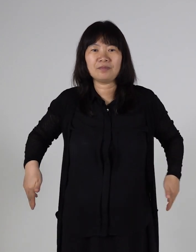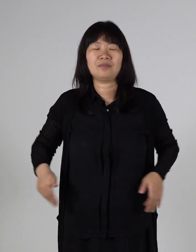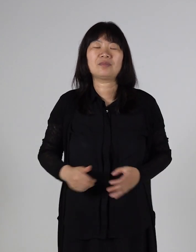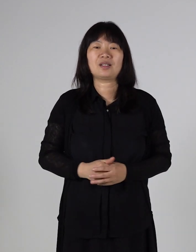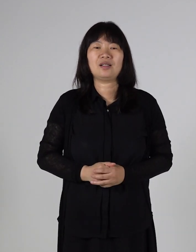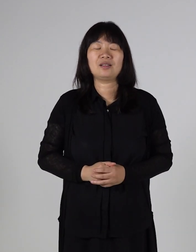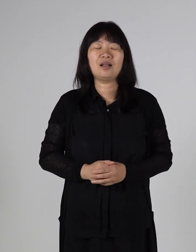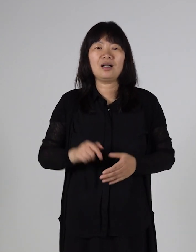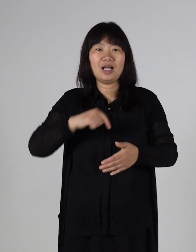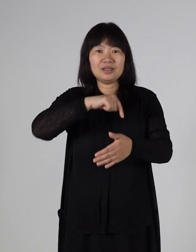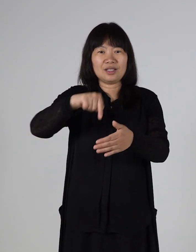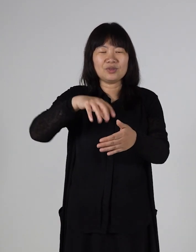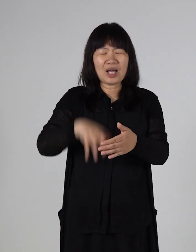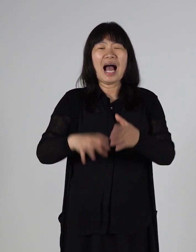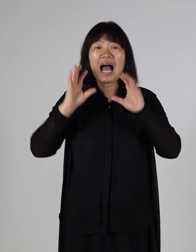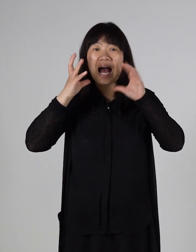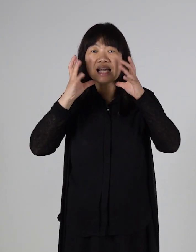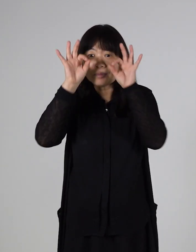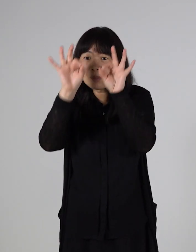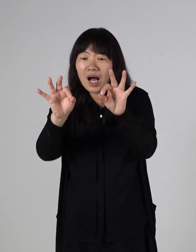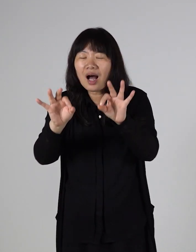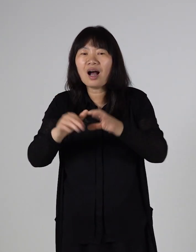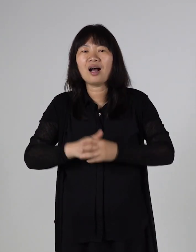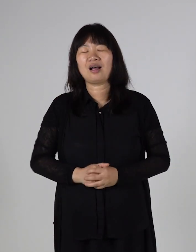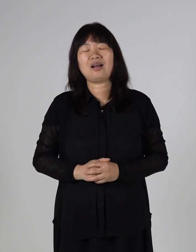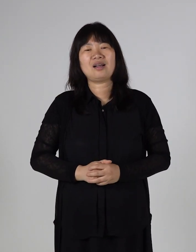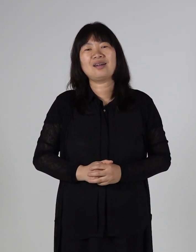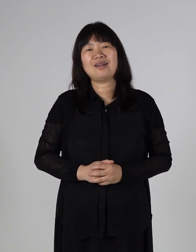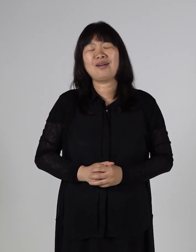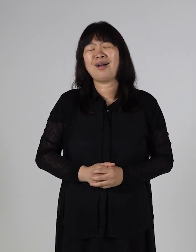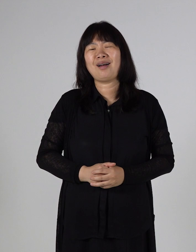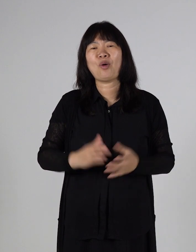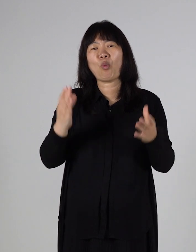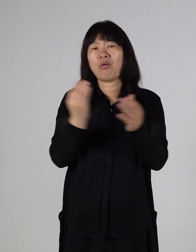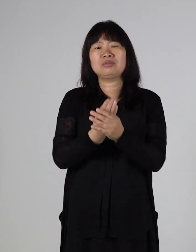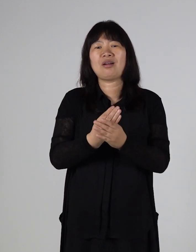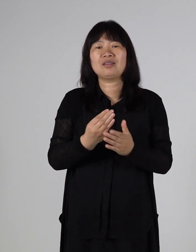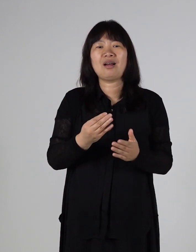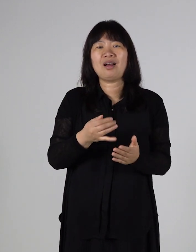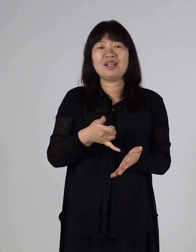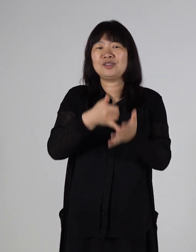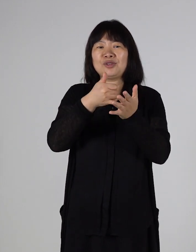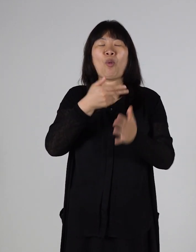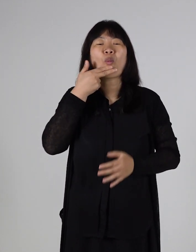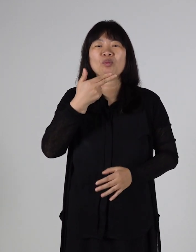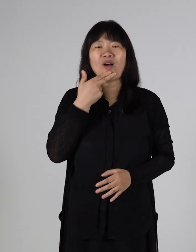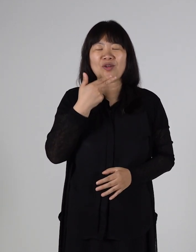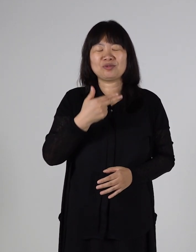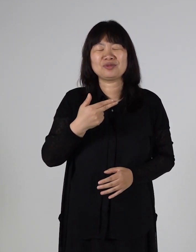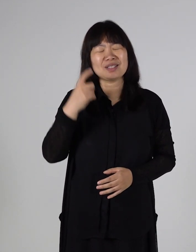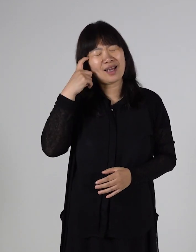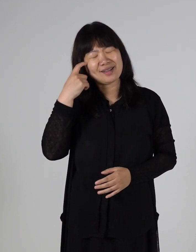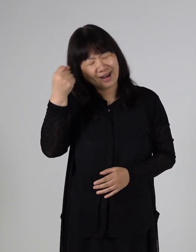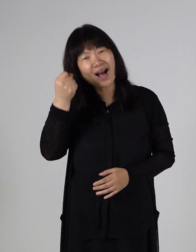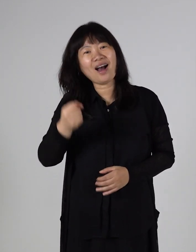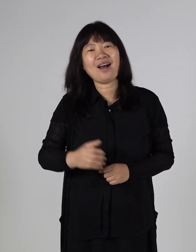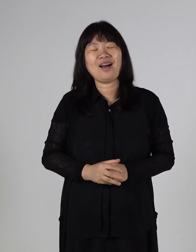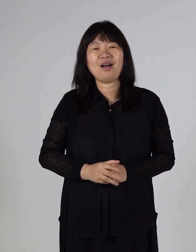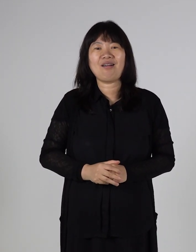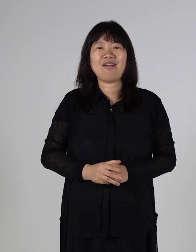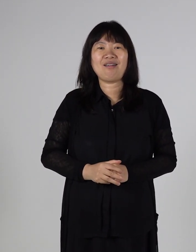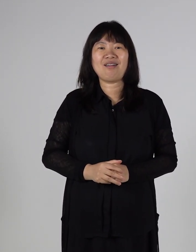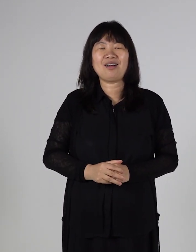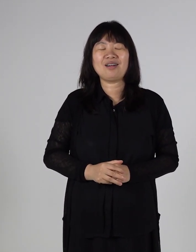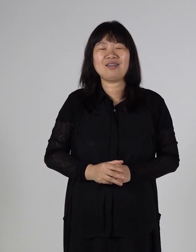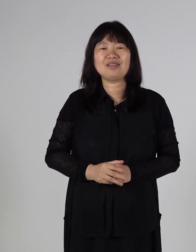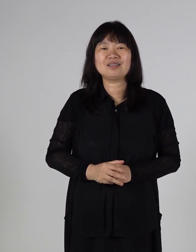그런데 그 중에서도 어린아이는 온전한 한 인격으로도 취급되지 않는 그런 존재였다, 그 말이에요,